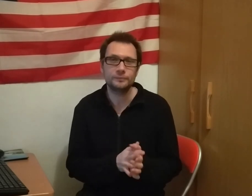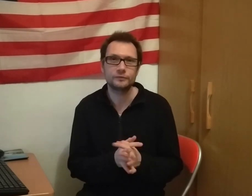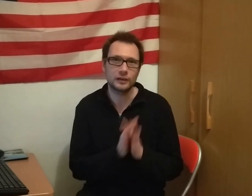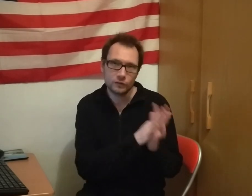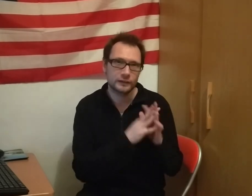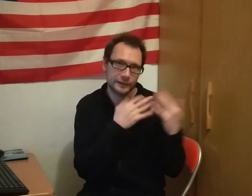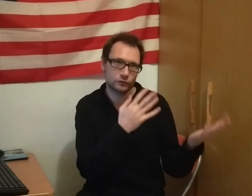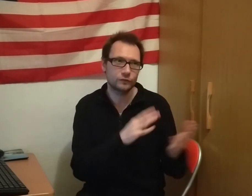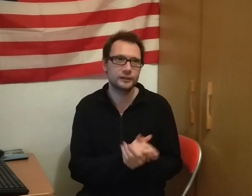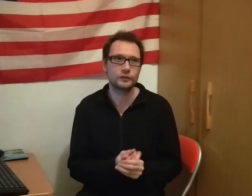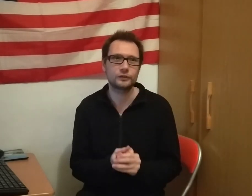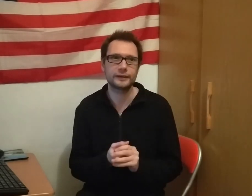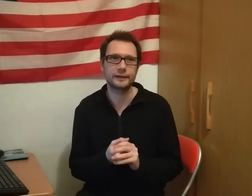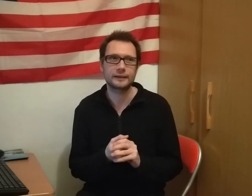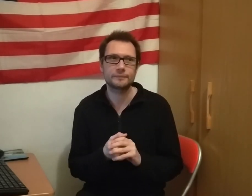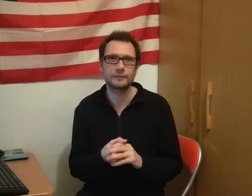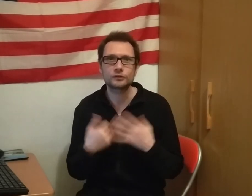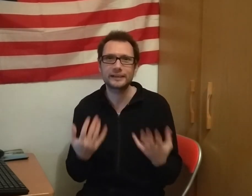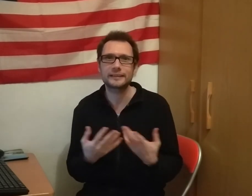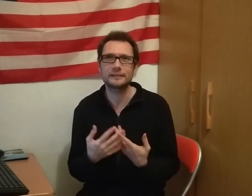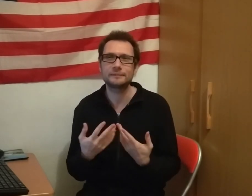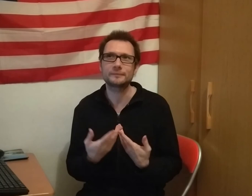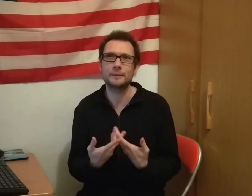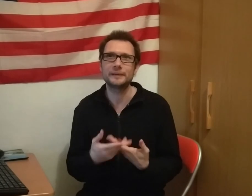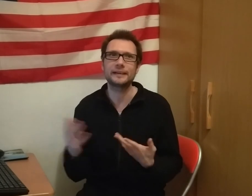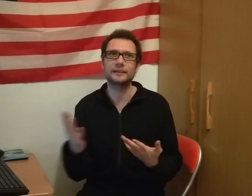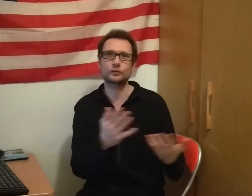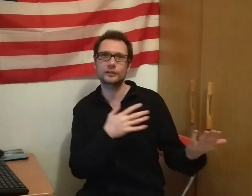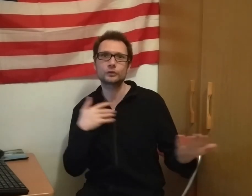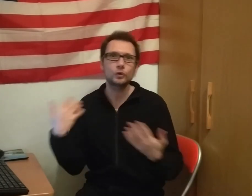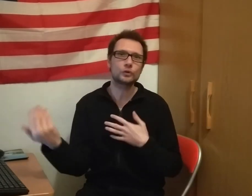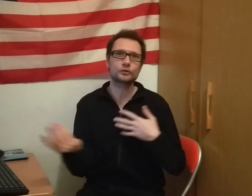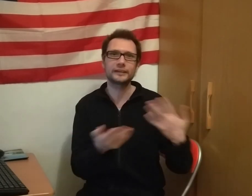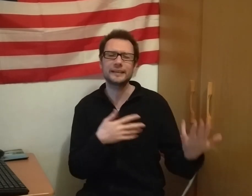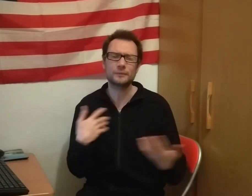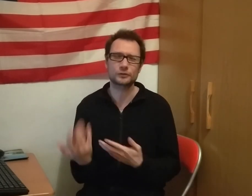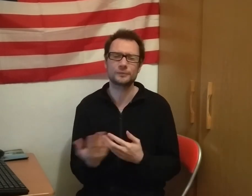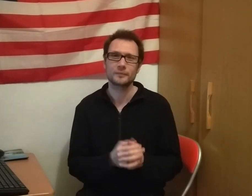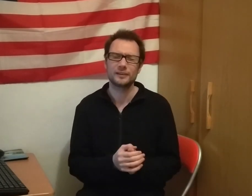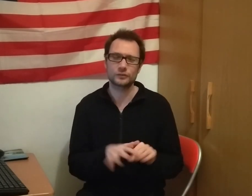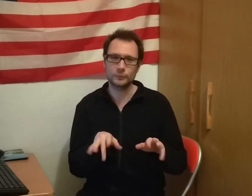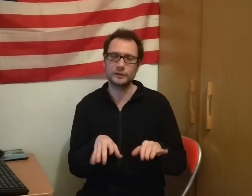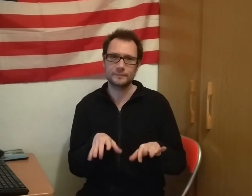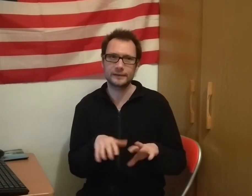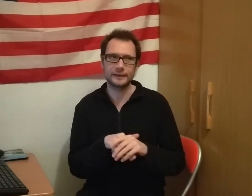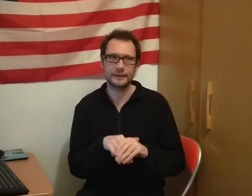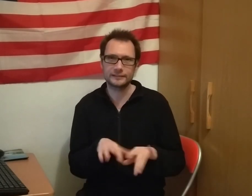ya lo haré, otro vídeo, que me gustaría también que, no sé, que todos nos seguiríamos. No sé, ese es mi